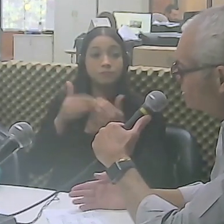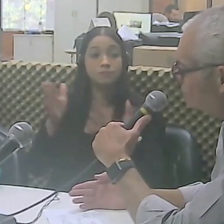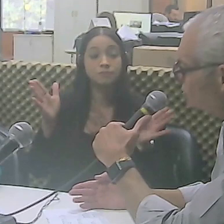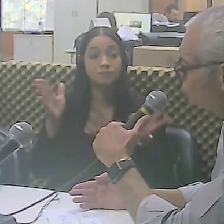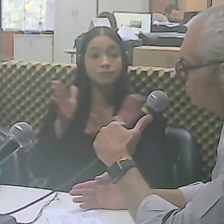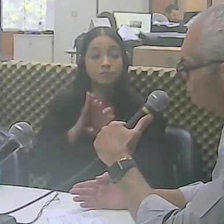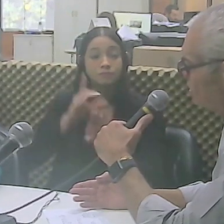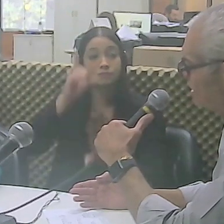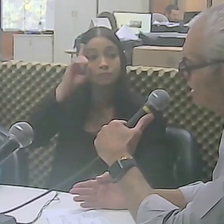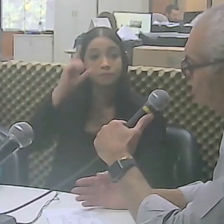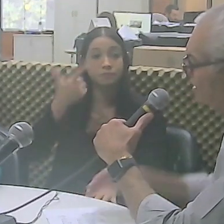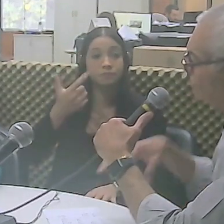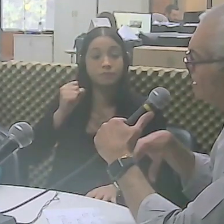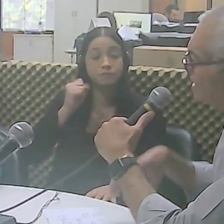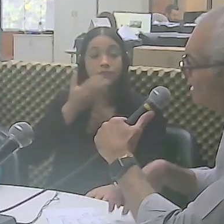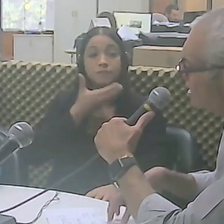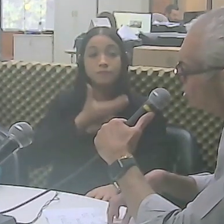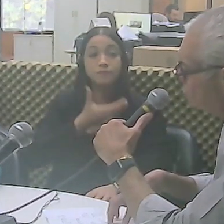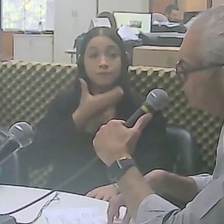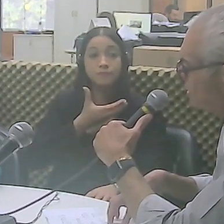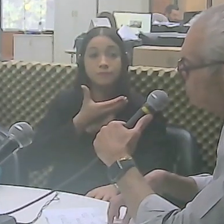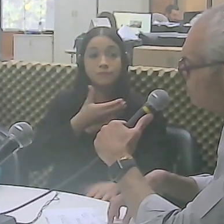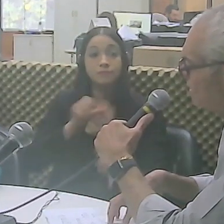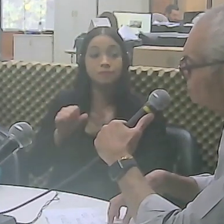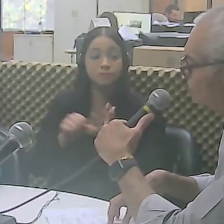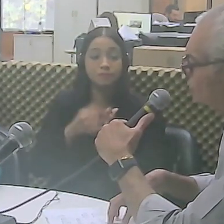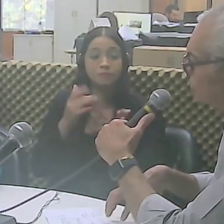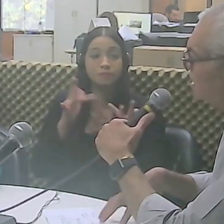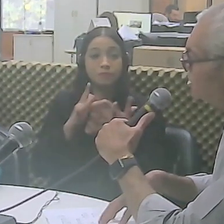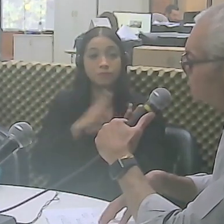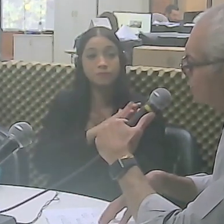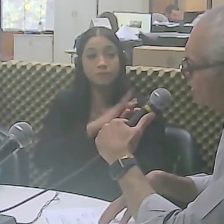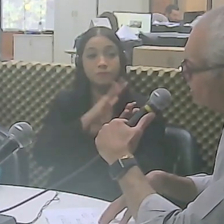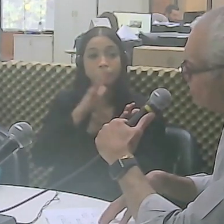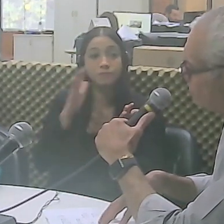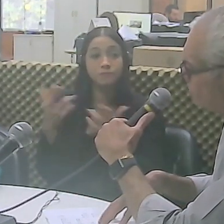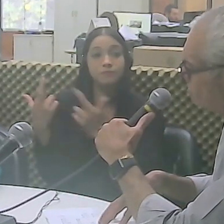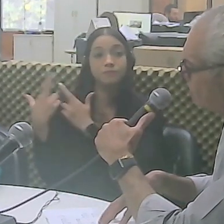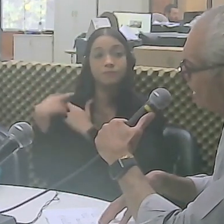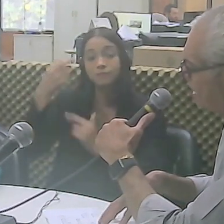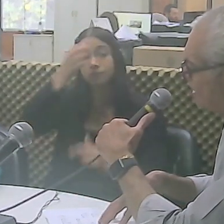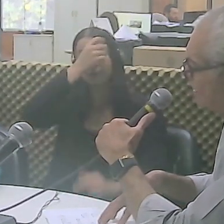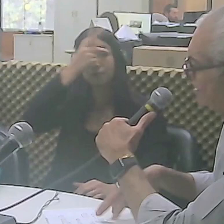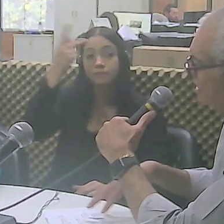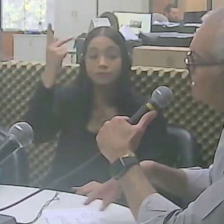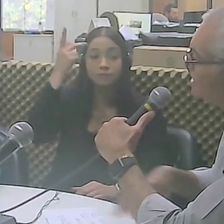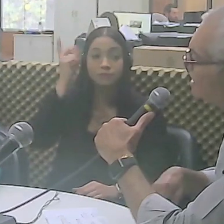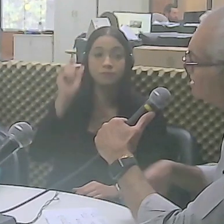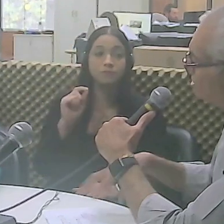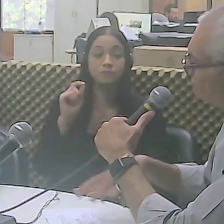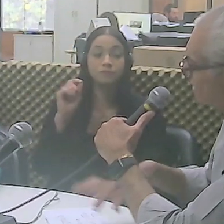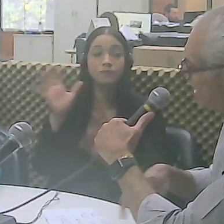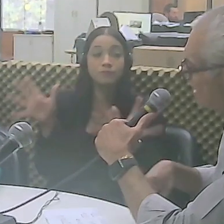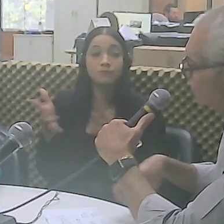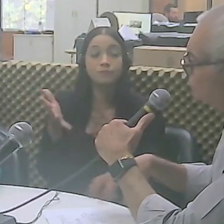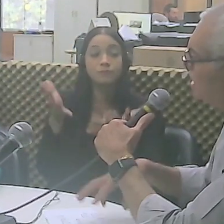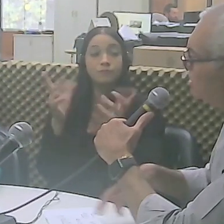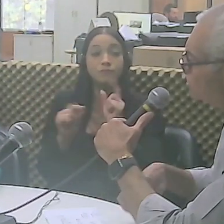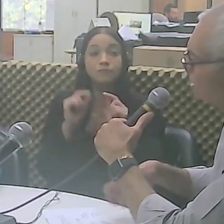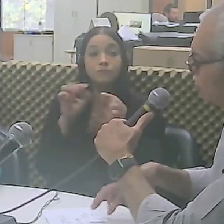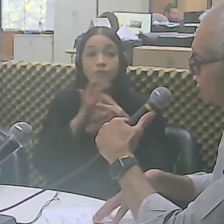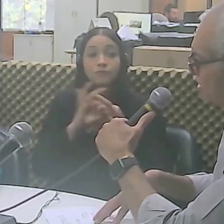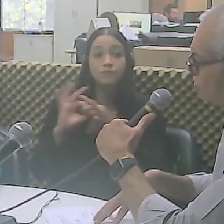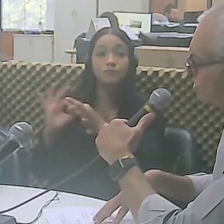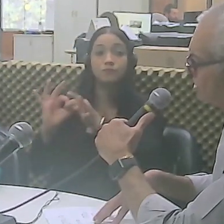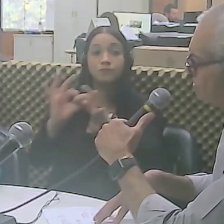o dia 28 de dezembro. Então, neste primeiro momento, o grande papel da prefeitura é incentivar, né, unir